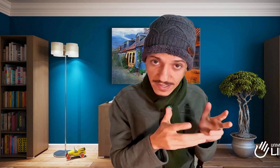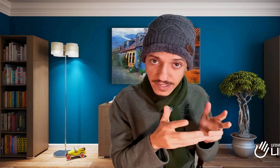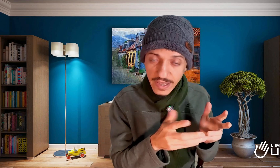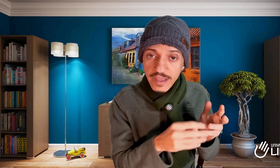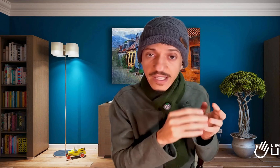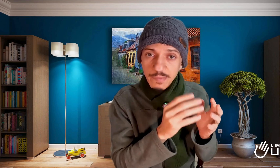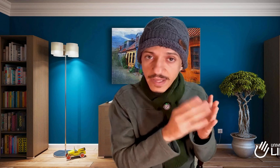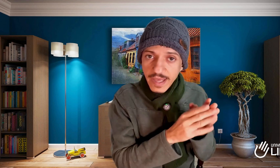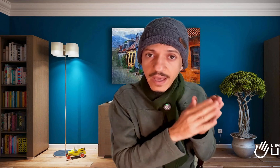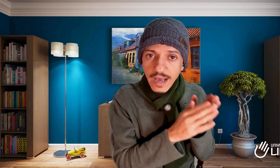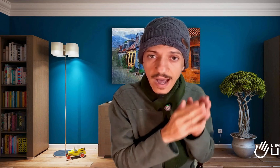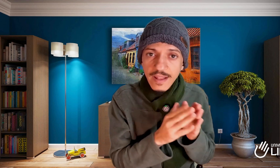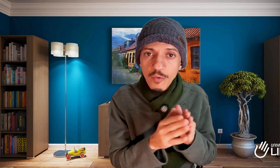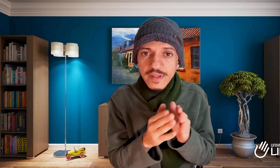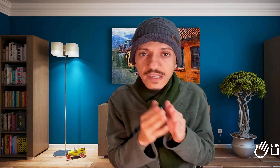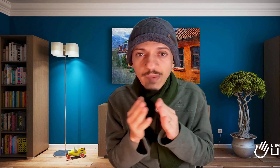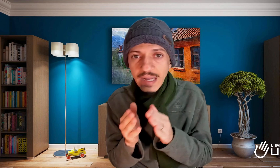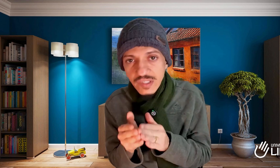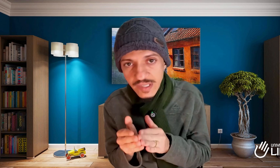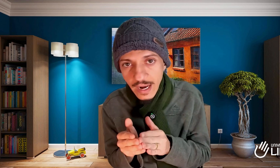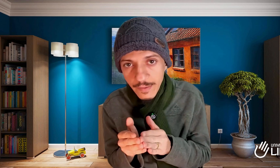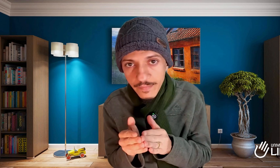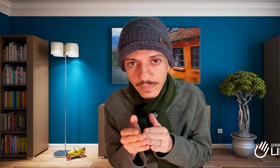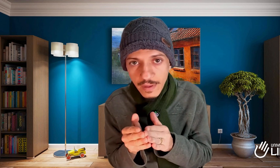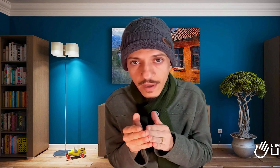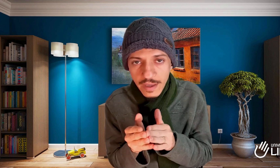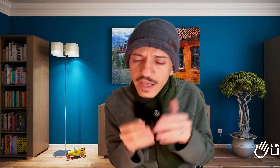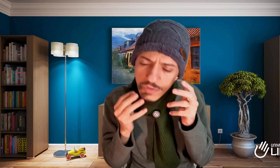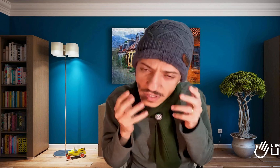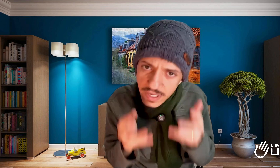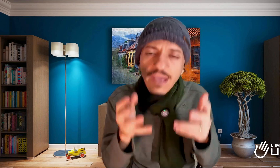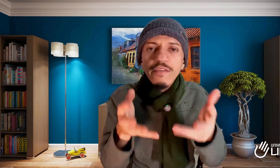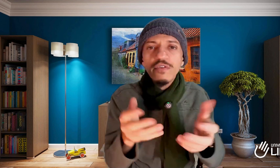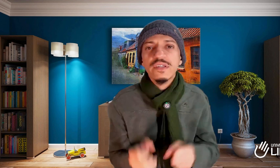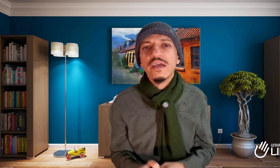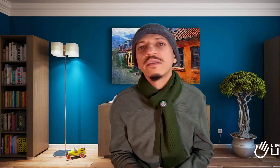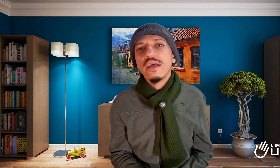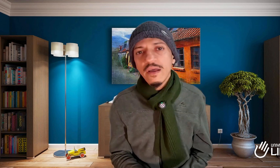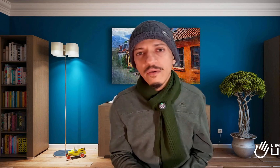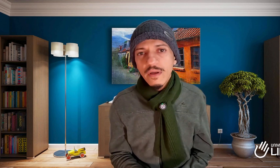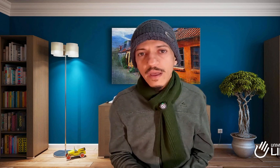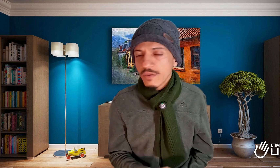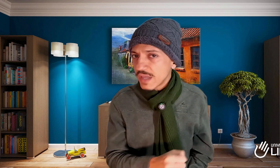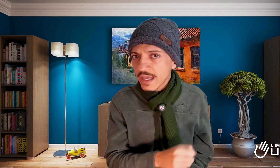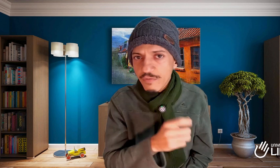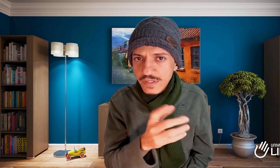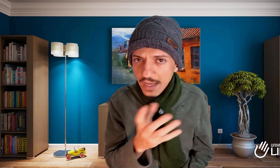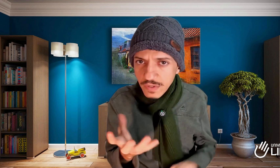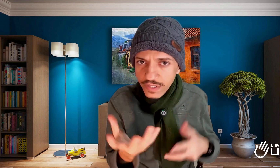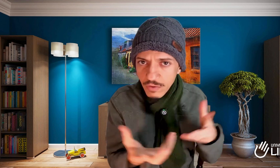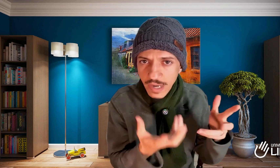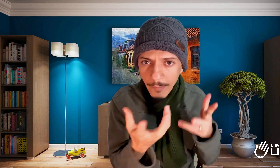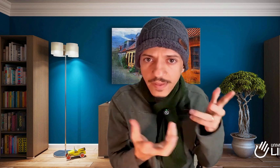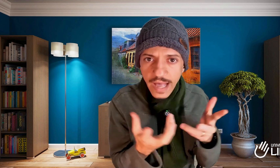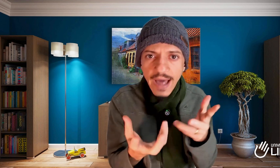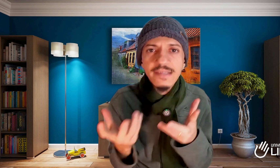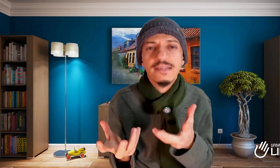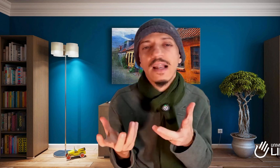e expliquei cada uma das partes dela. E eu sei que você entendeu, eu sei que você conseguiu captar esses elementos